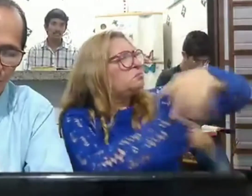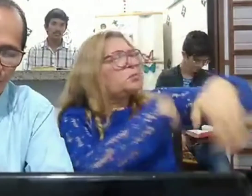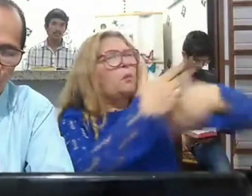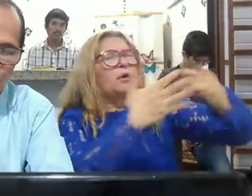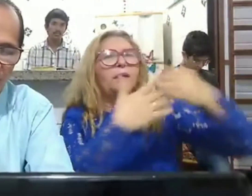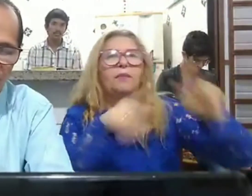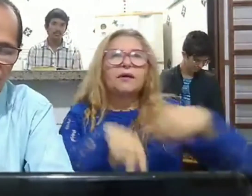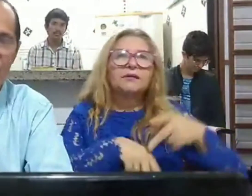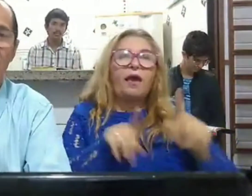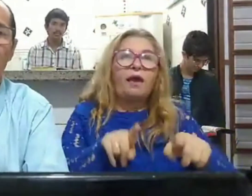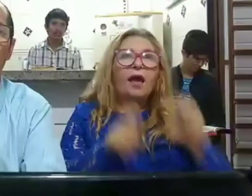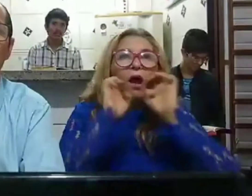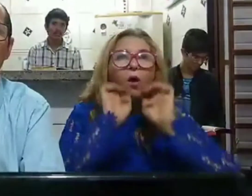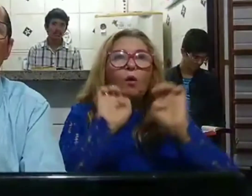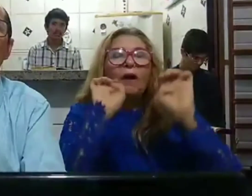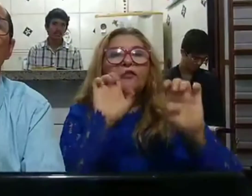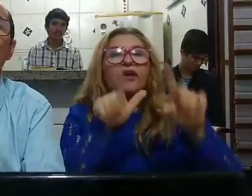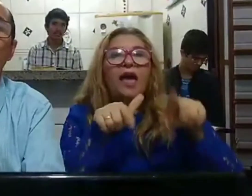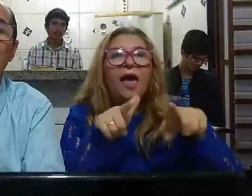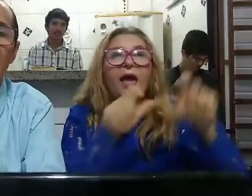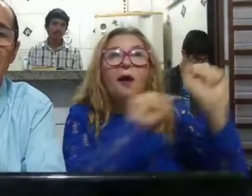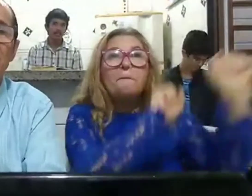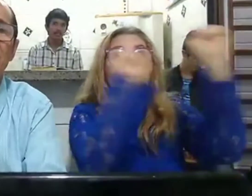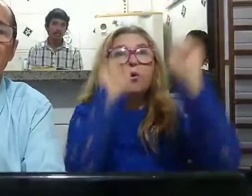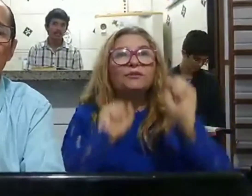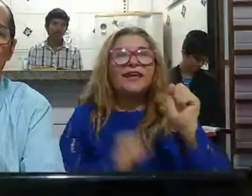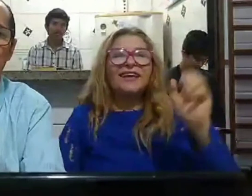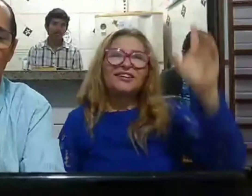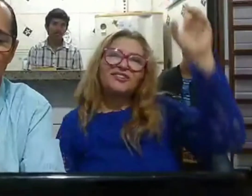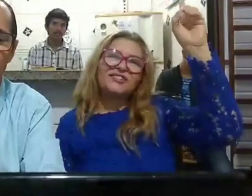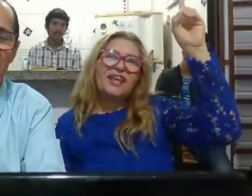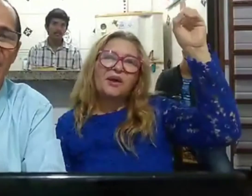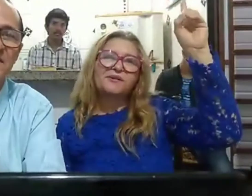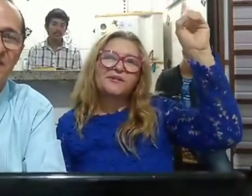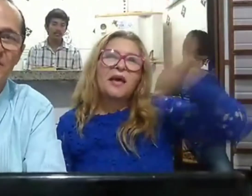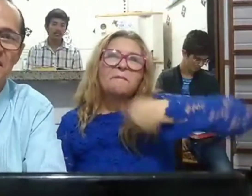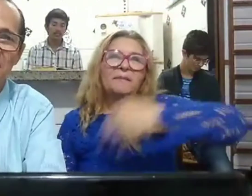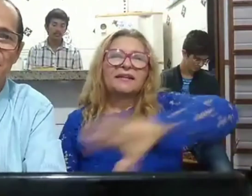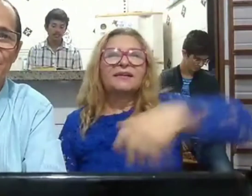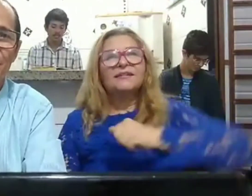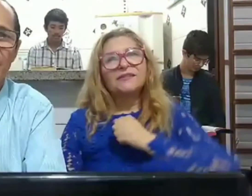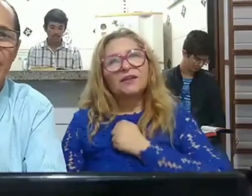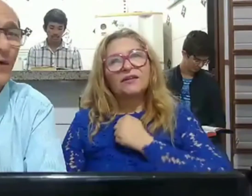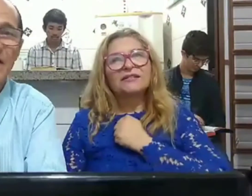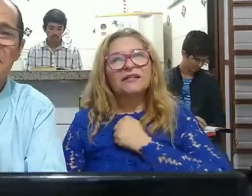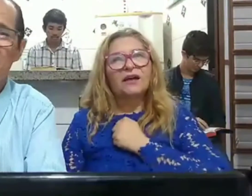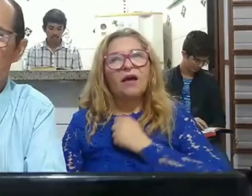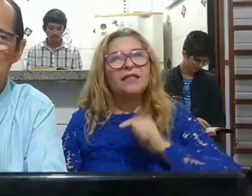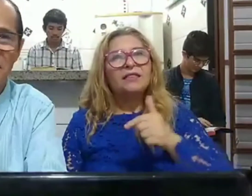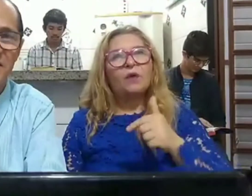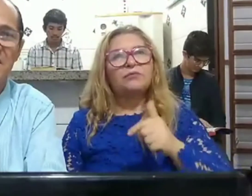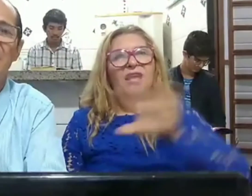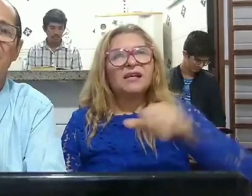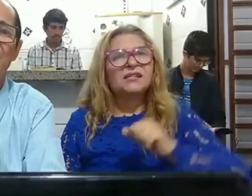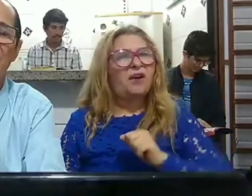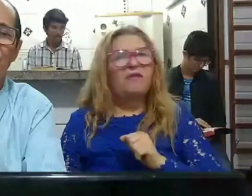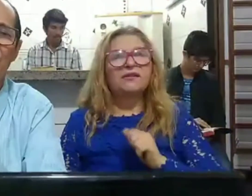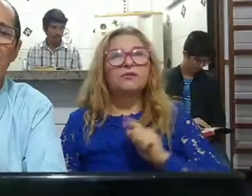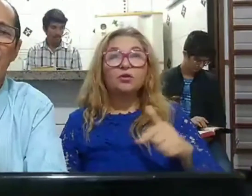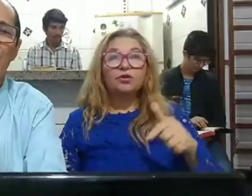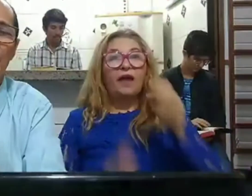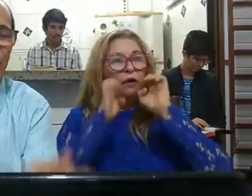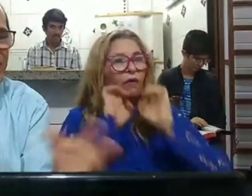grego. O evangelho é o poder de Deus para a salvação. Não há salvação sem